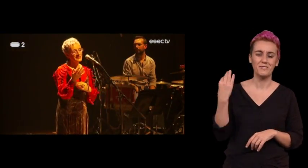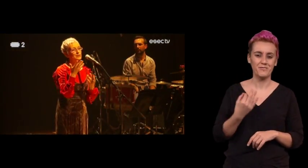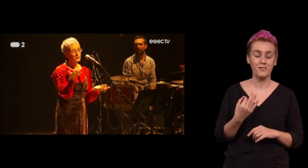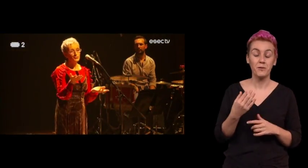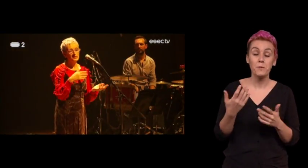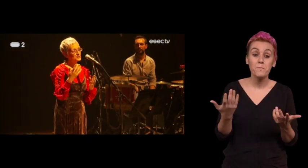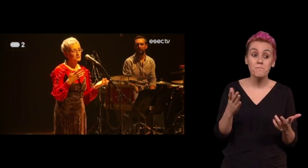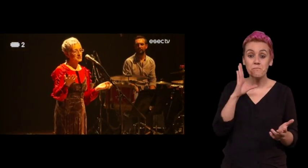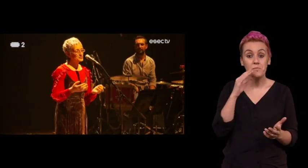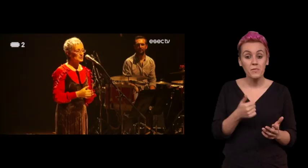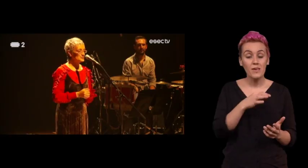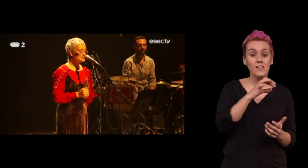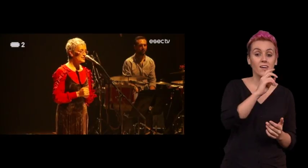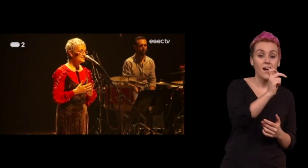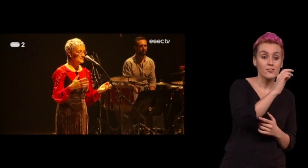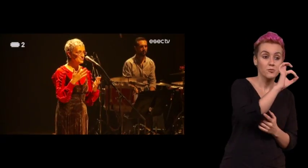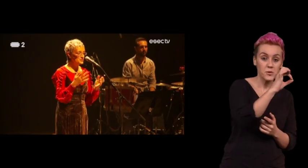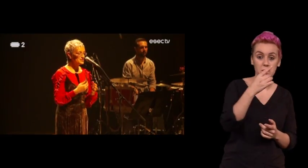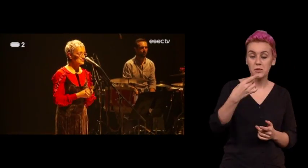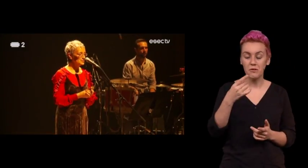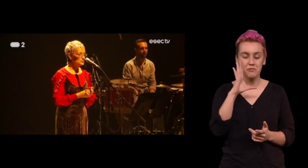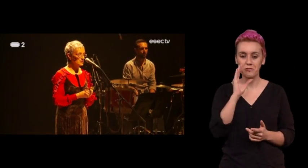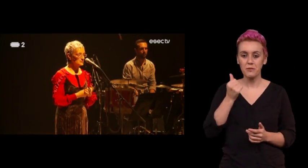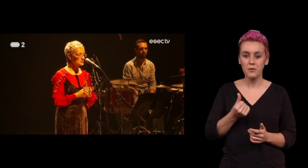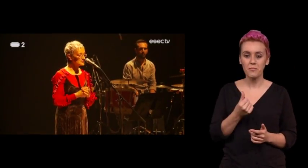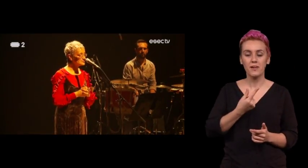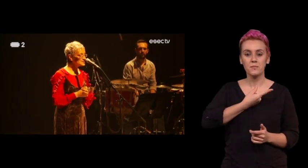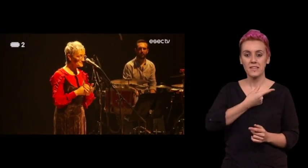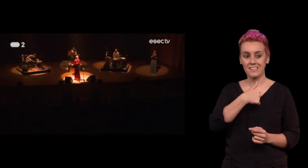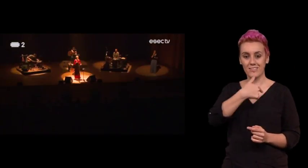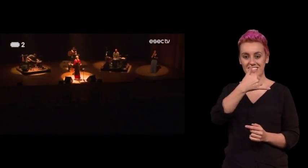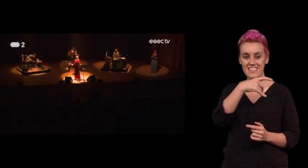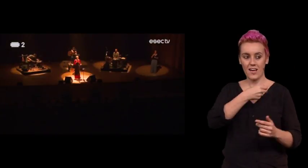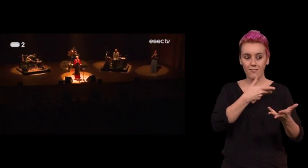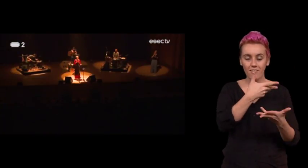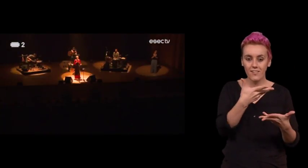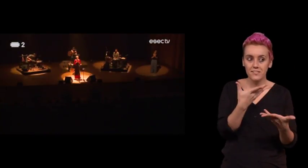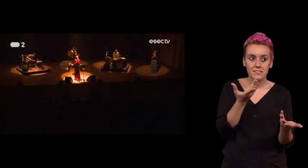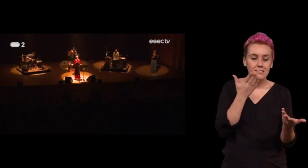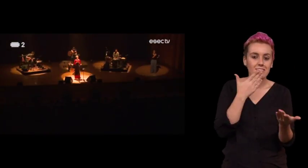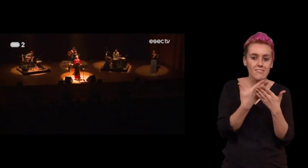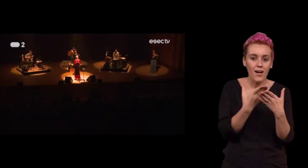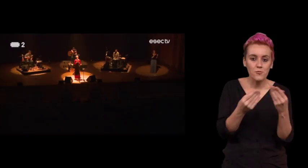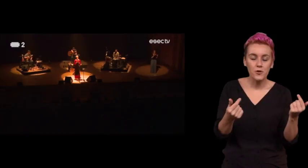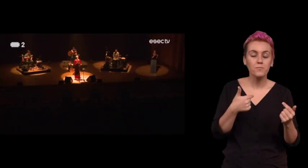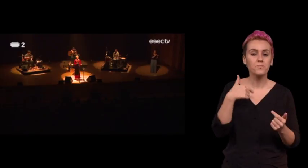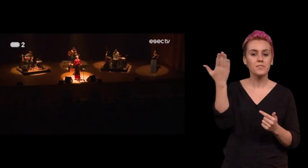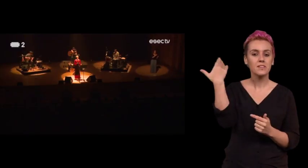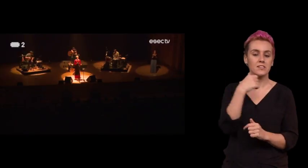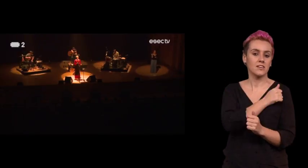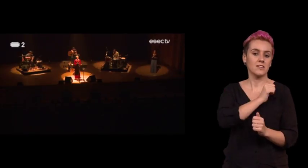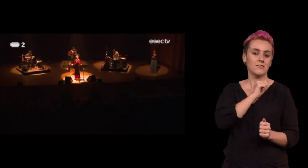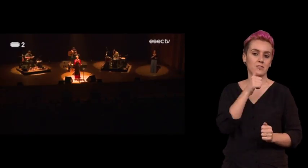Lá está, há 8 anos ou 9 anos, eu já não sei, é uma coisa que eu e o Tiago temos que resolver. Eu estava a viver em Torres